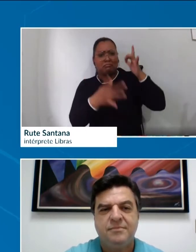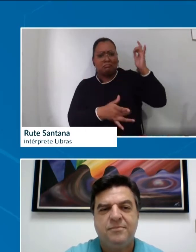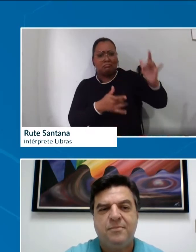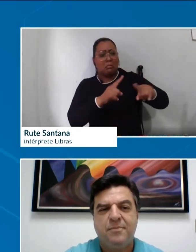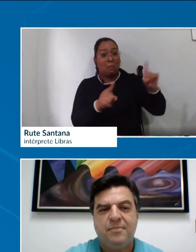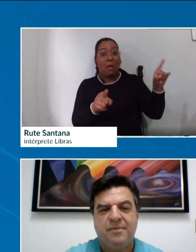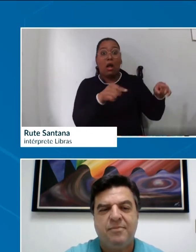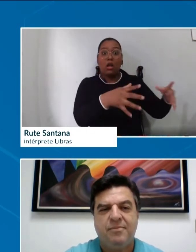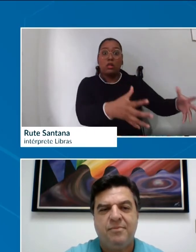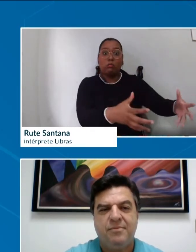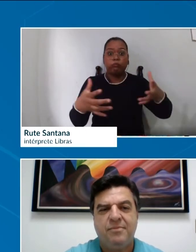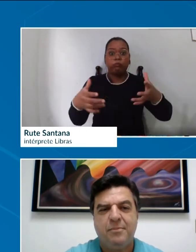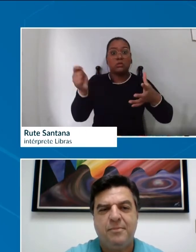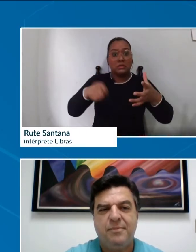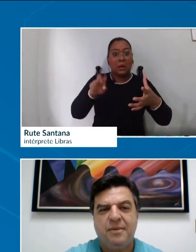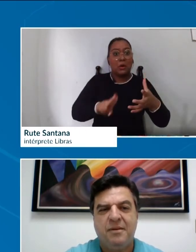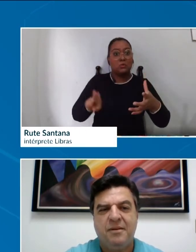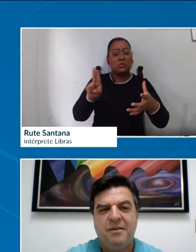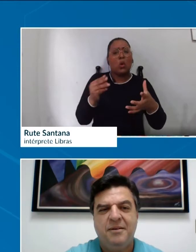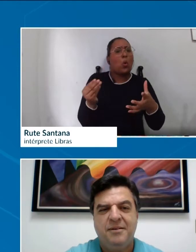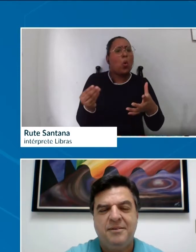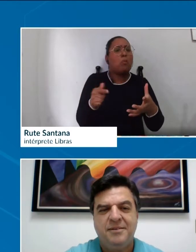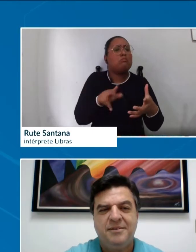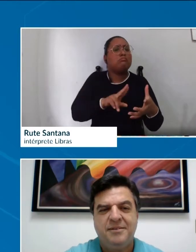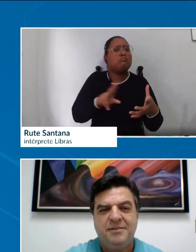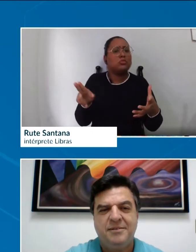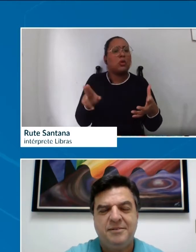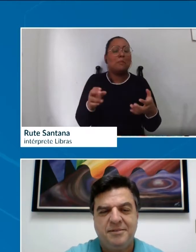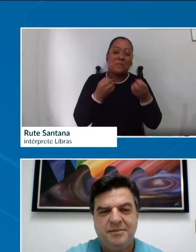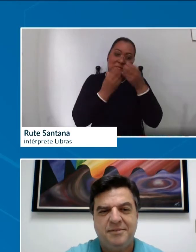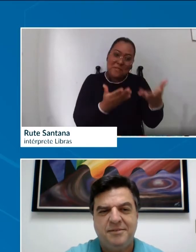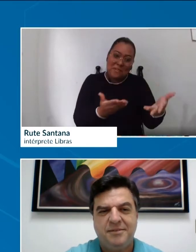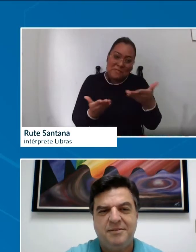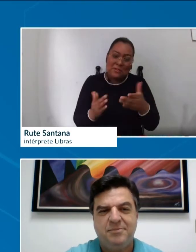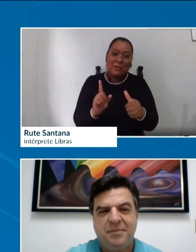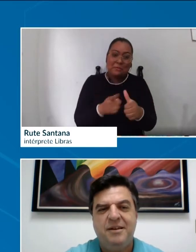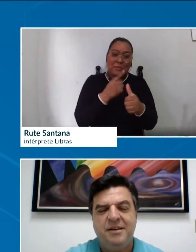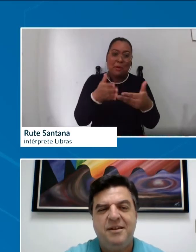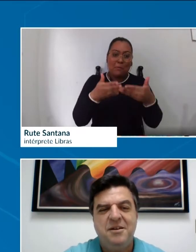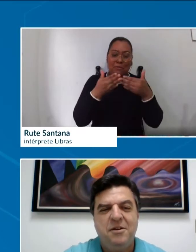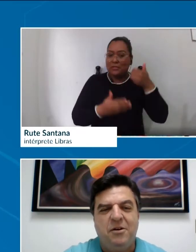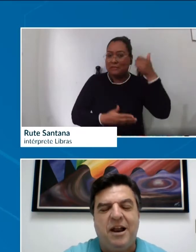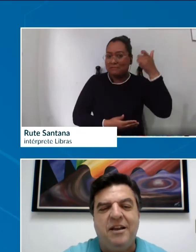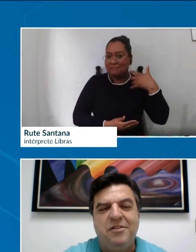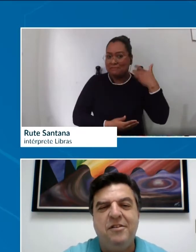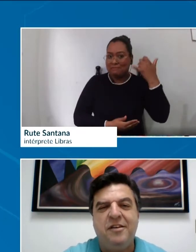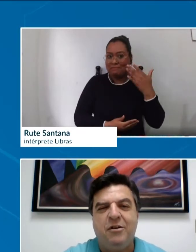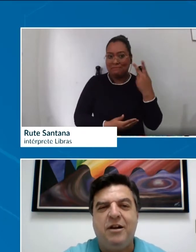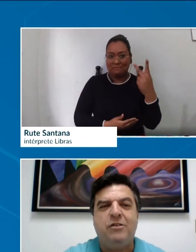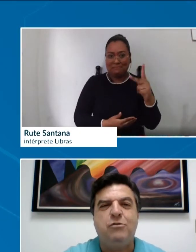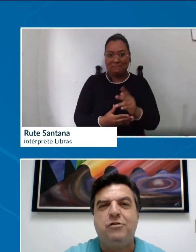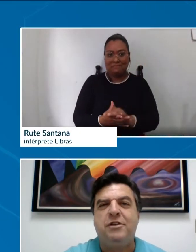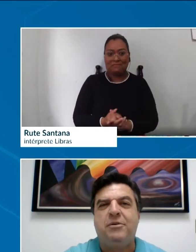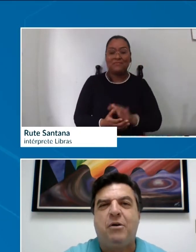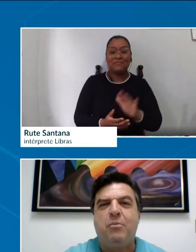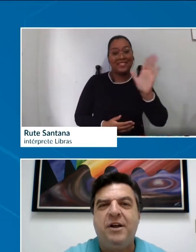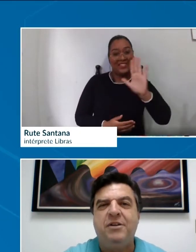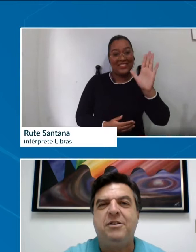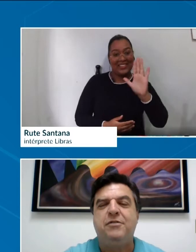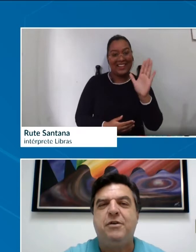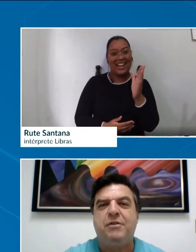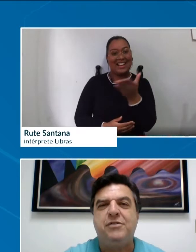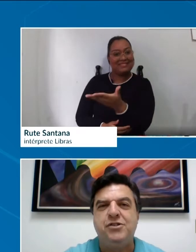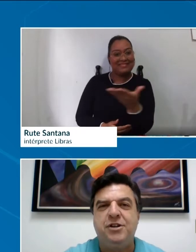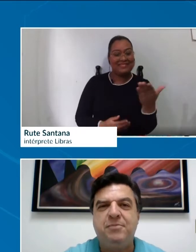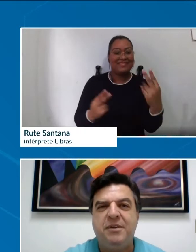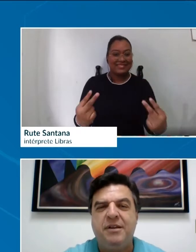utilidade? Professor, seja bem-vindo. Queria que você fizesse sua autodescrição, por favor. Olá, Letícia. Olá a todos que estão